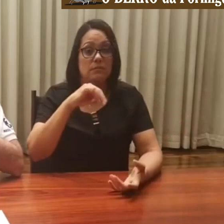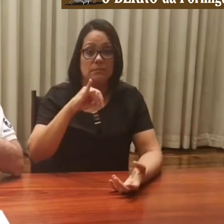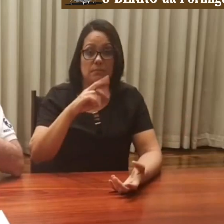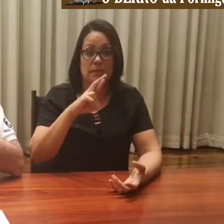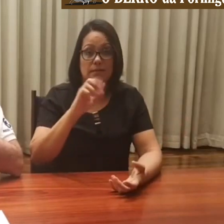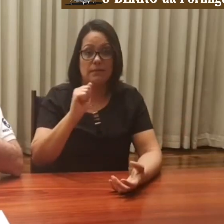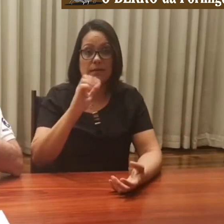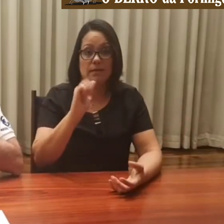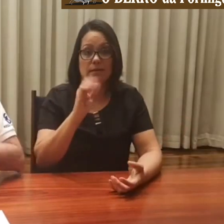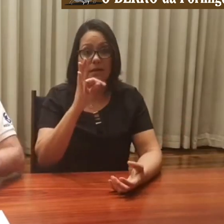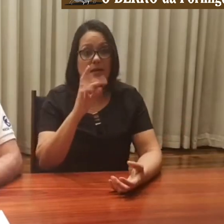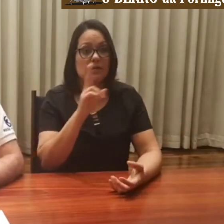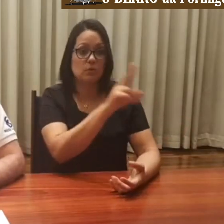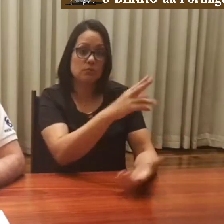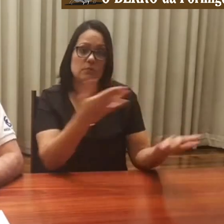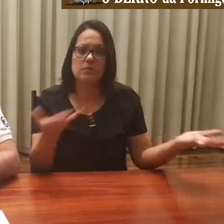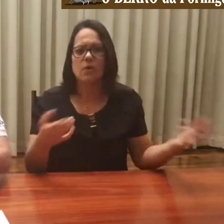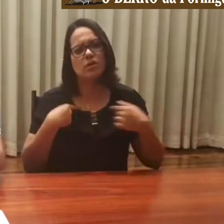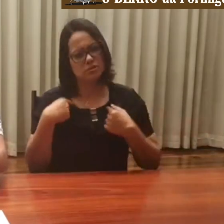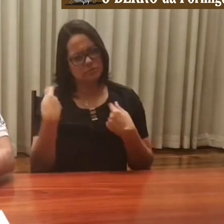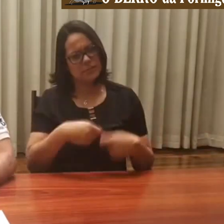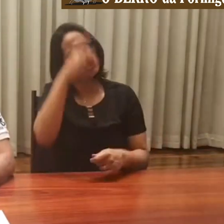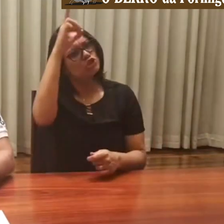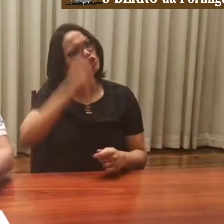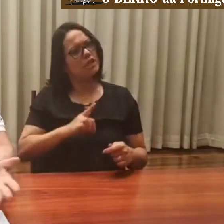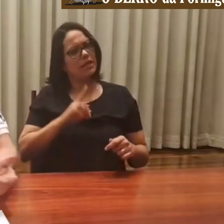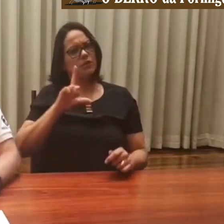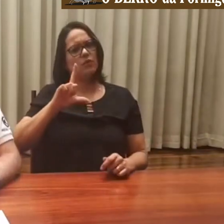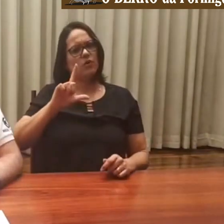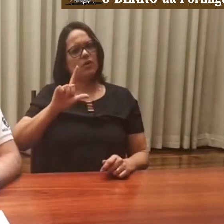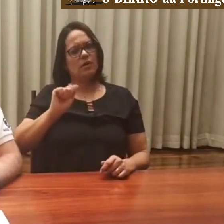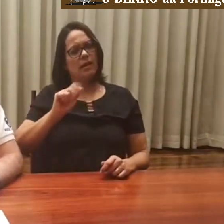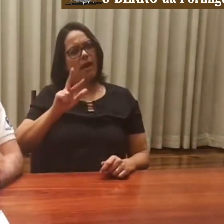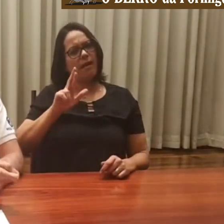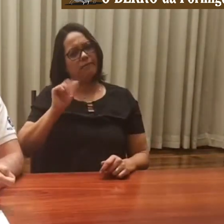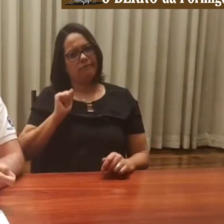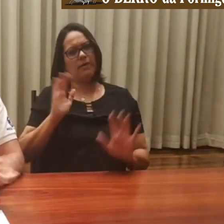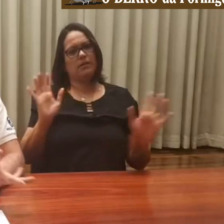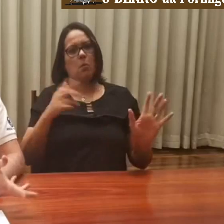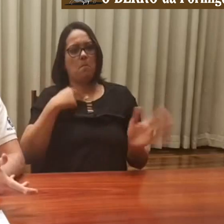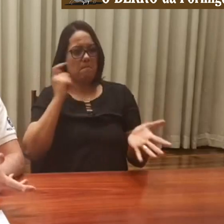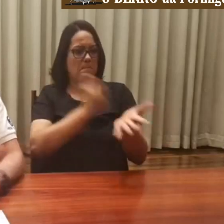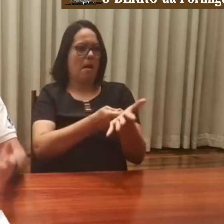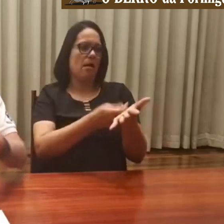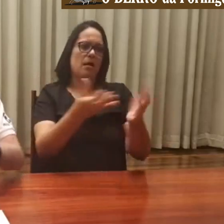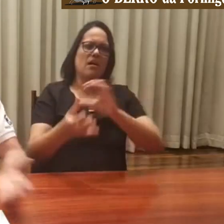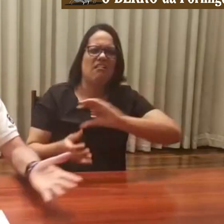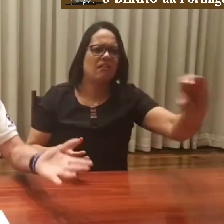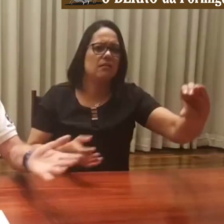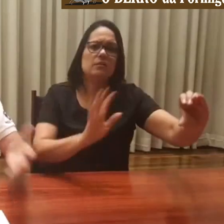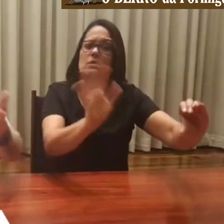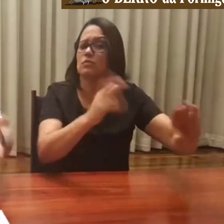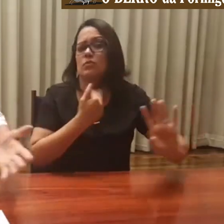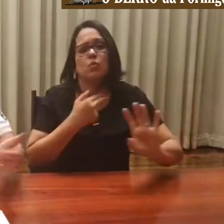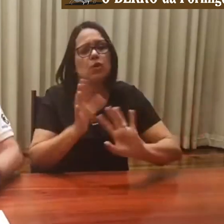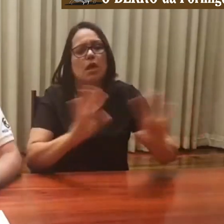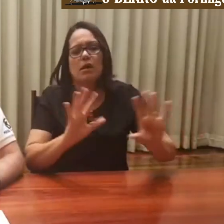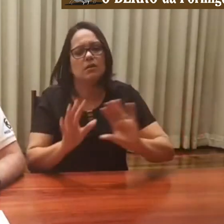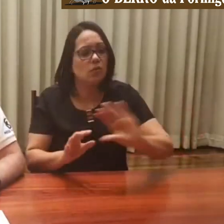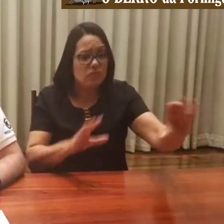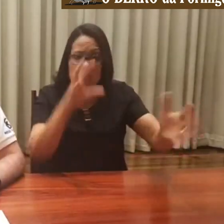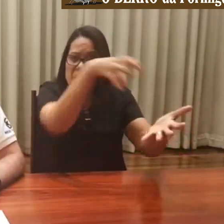aqui o direito à lavra. Se quem for para lá não tiver direito à lavra, tiver que pagar uma fortuna para quem requereu, não vai ter esse centro